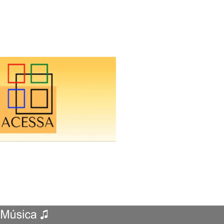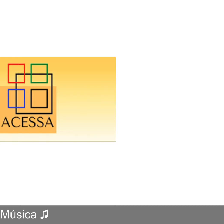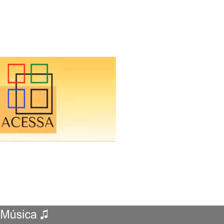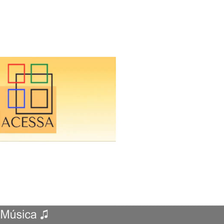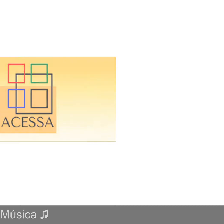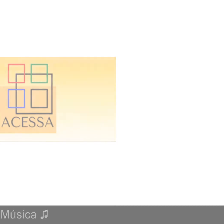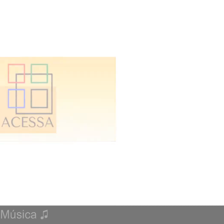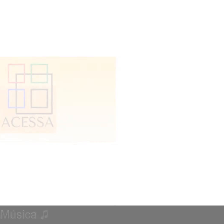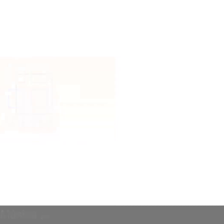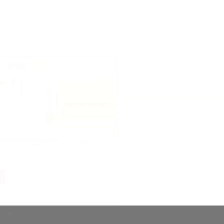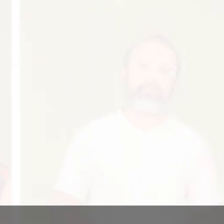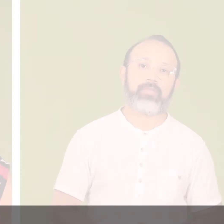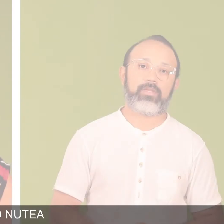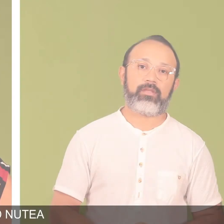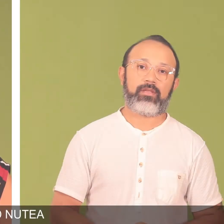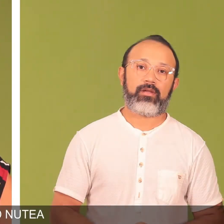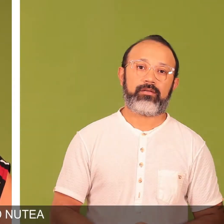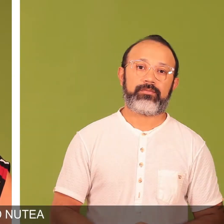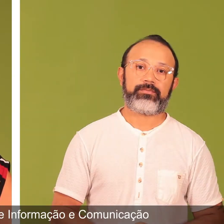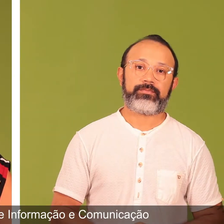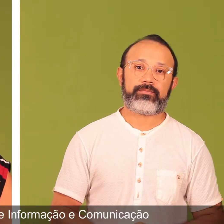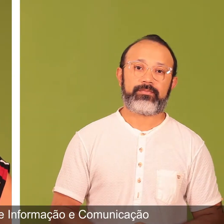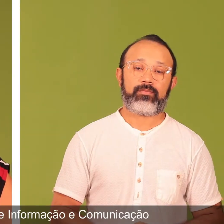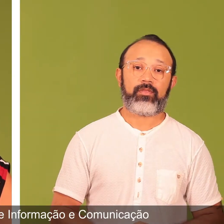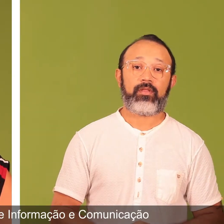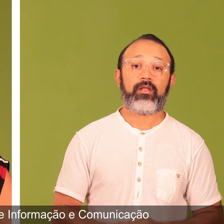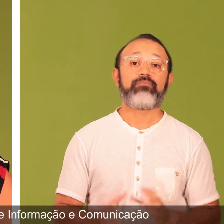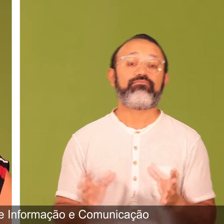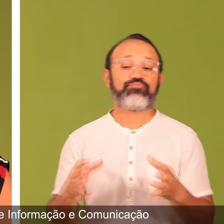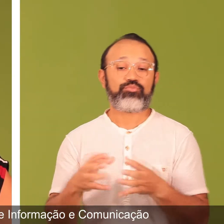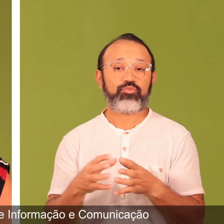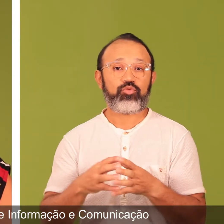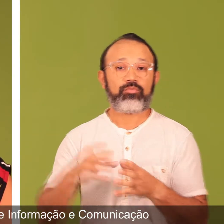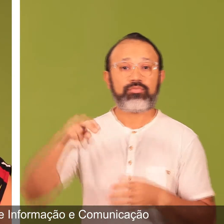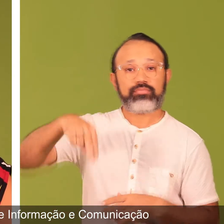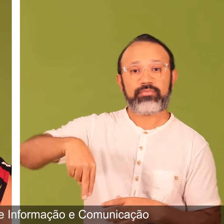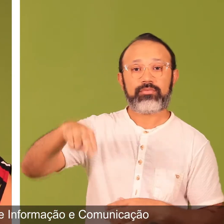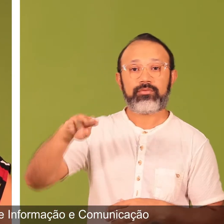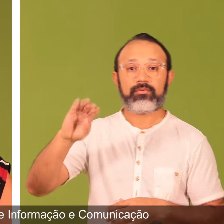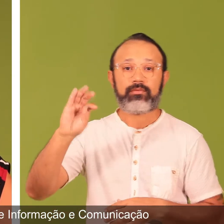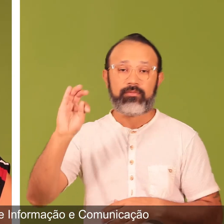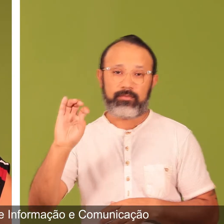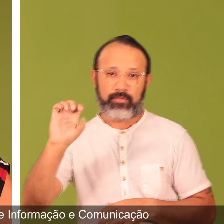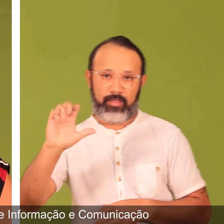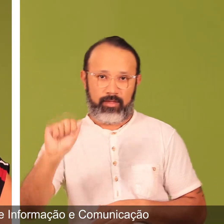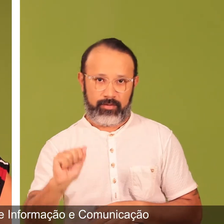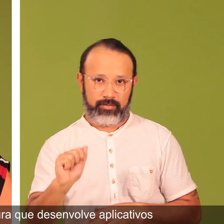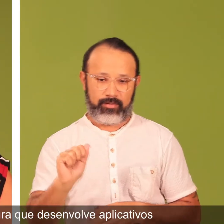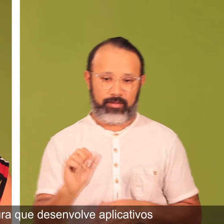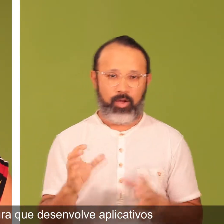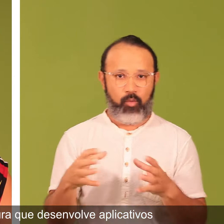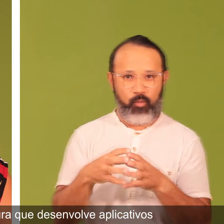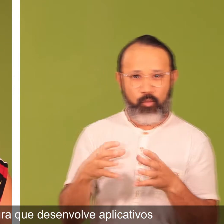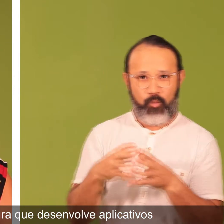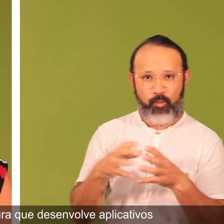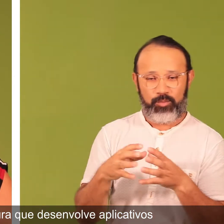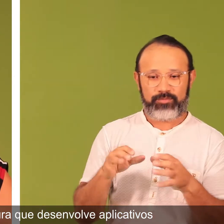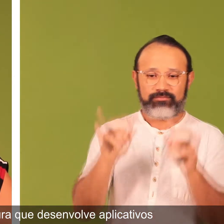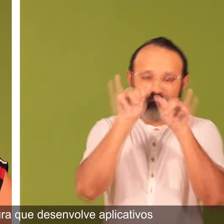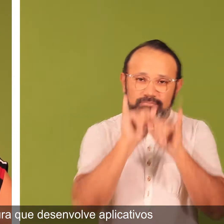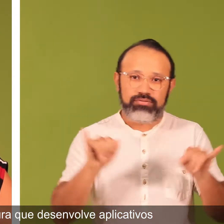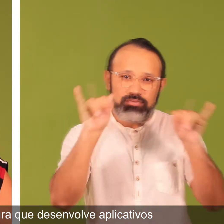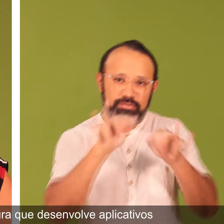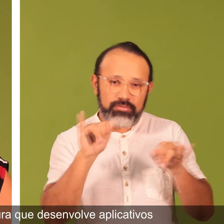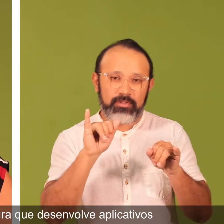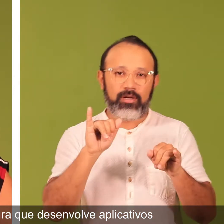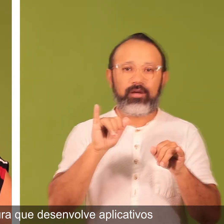a ONU téia núcleo Tecnológico de informação e comunicação é uma Startup